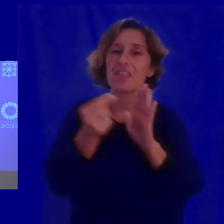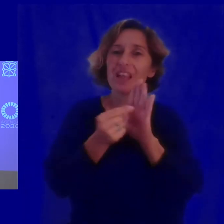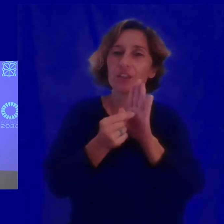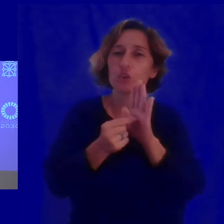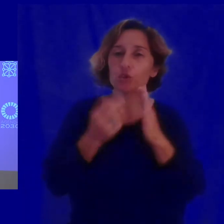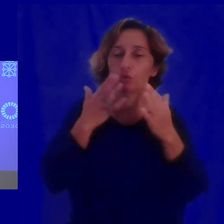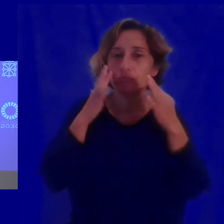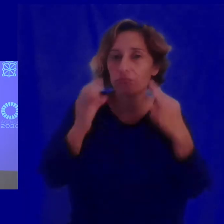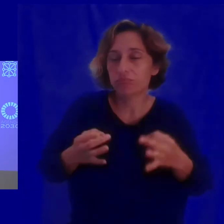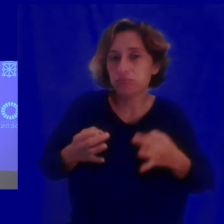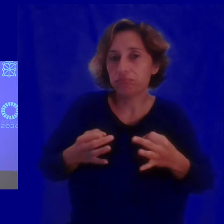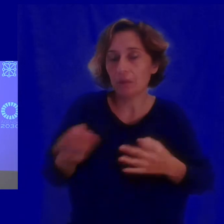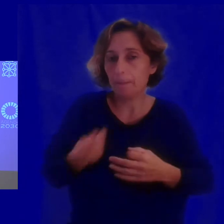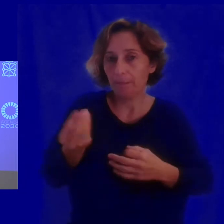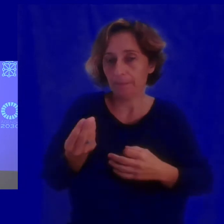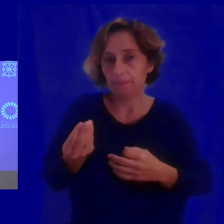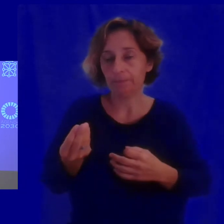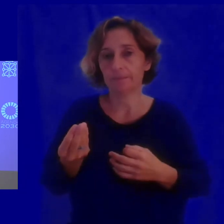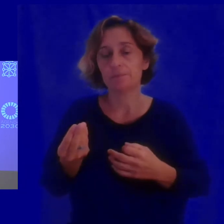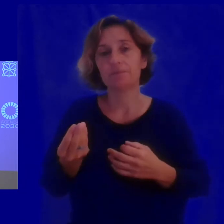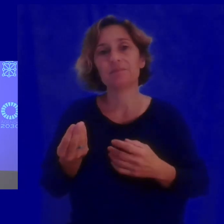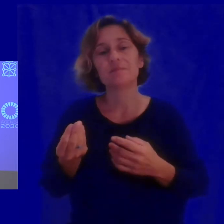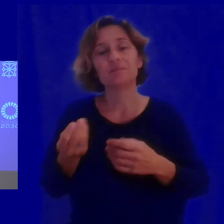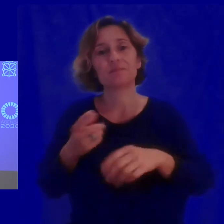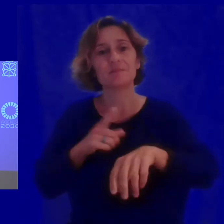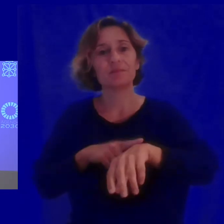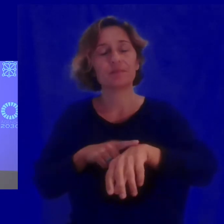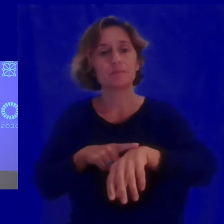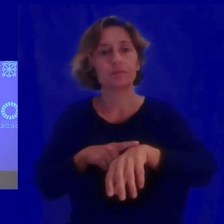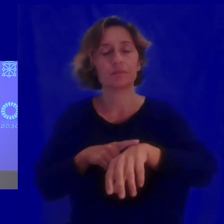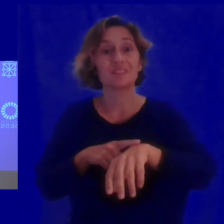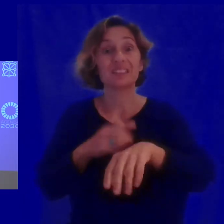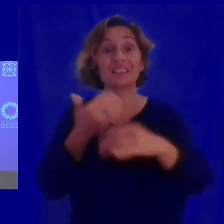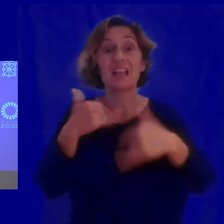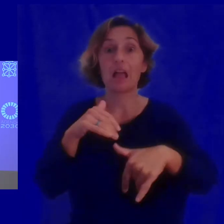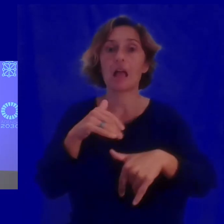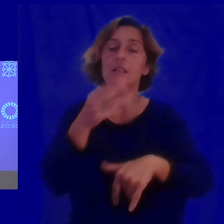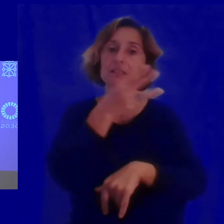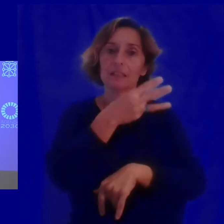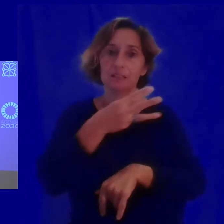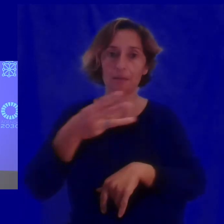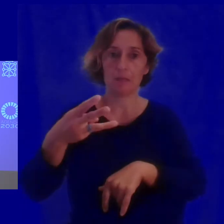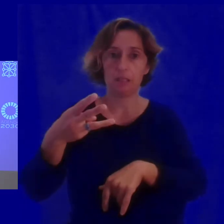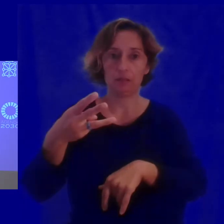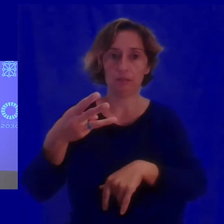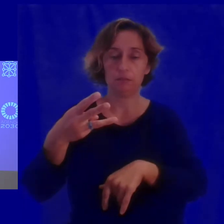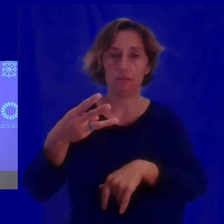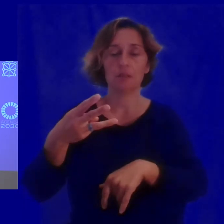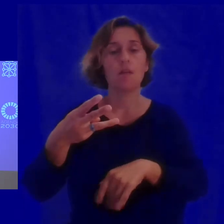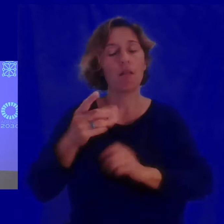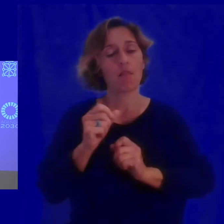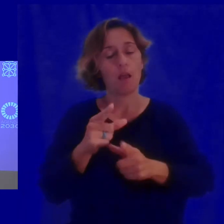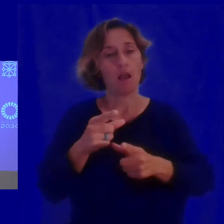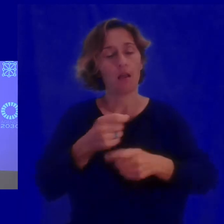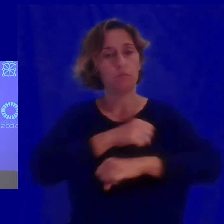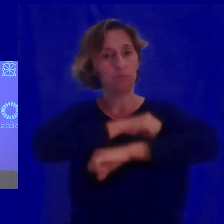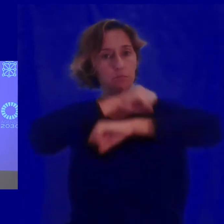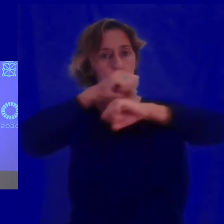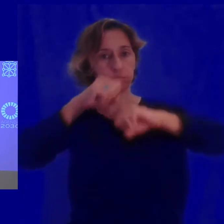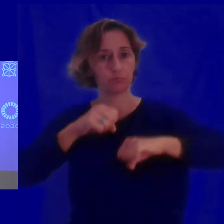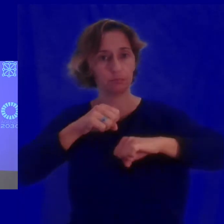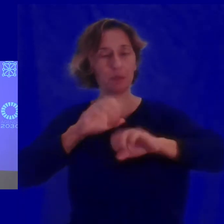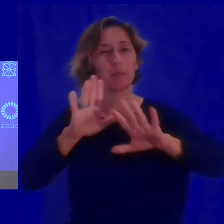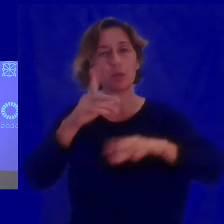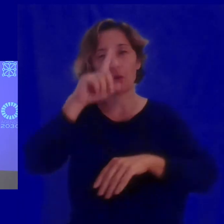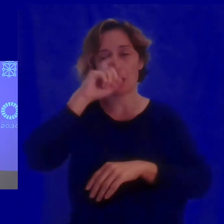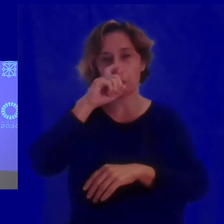están registrando además con un marco temporal. Ya llevamos 3 semanas y esto les da cierta solidez, aunque, como